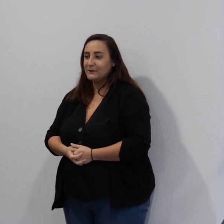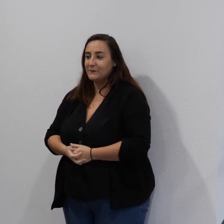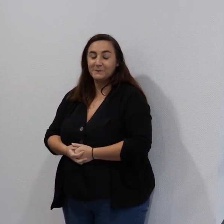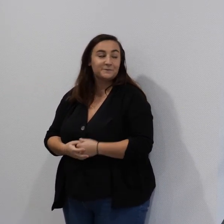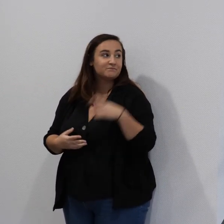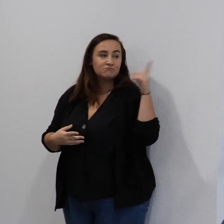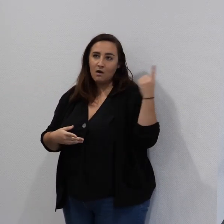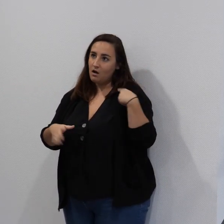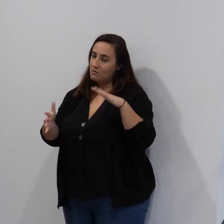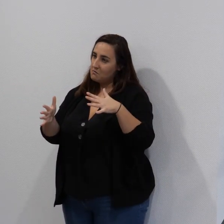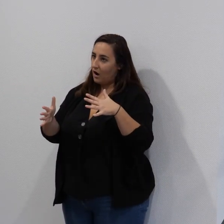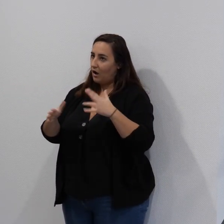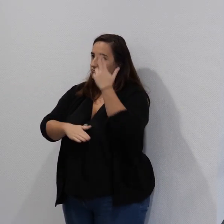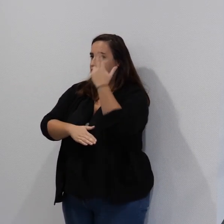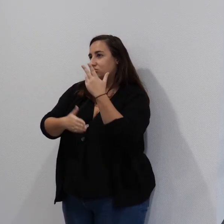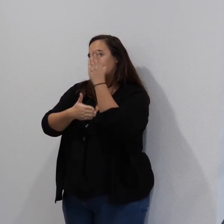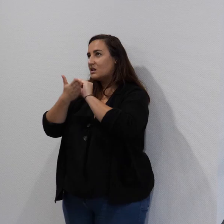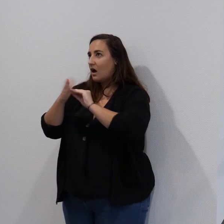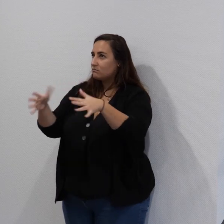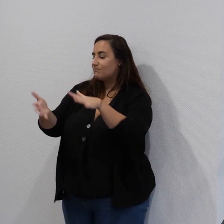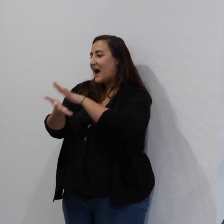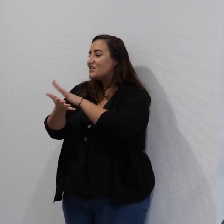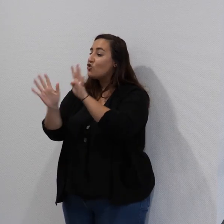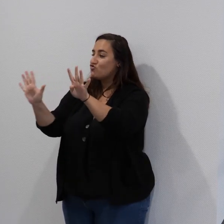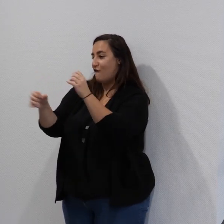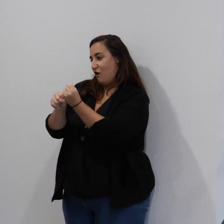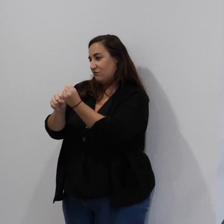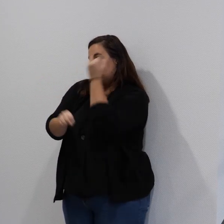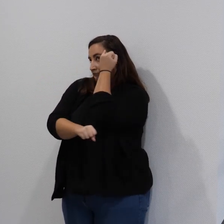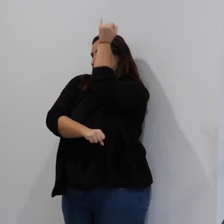Je devais avoir 9 ans quand j'ai commencé à avoir cette idée.